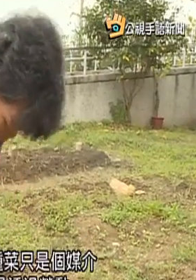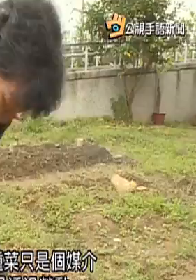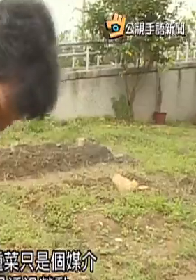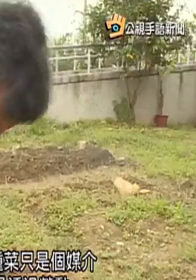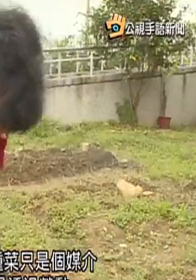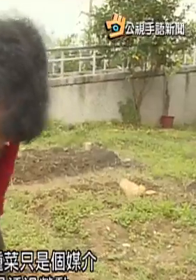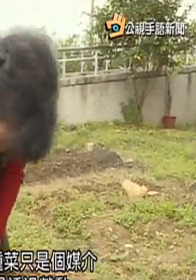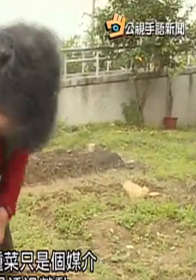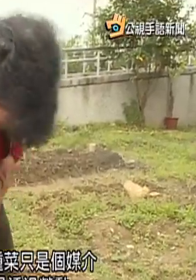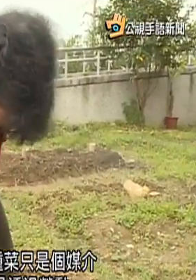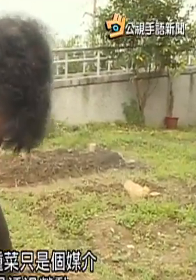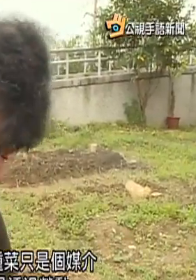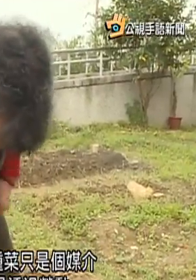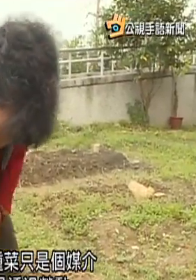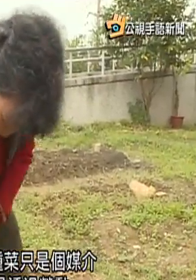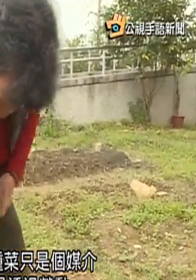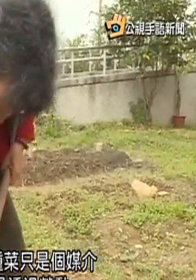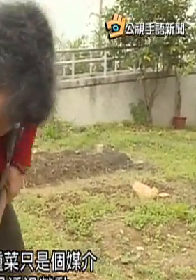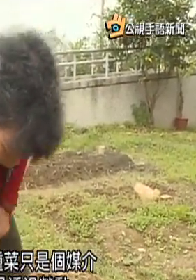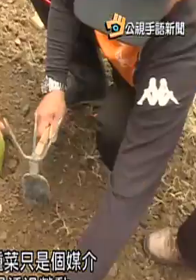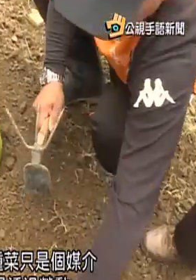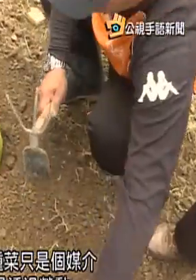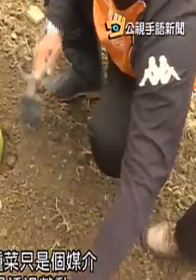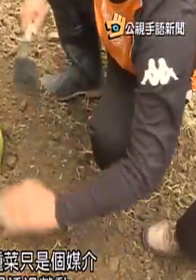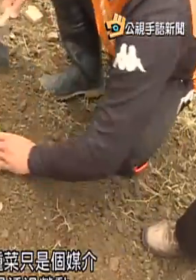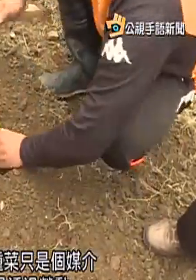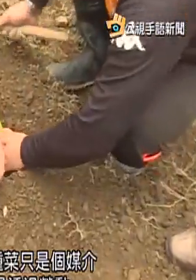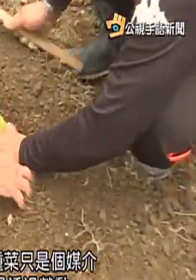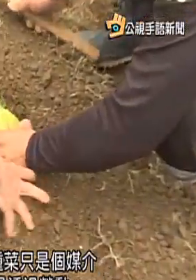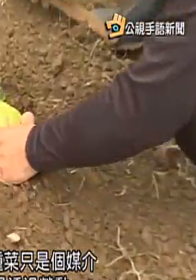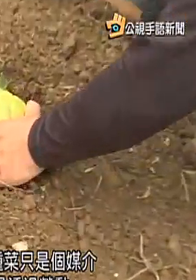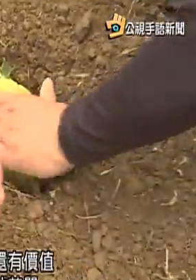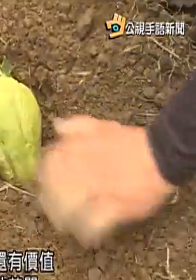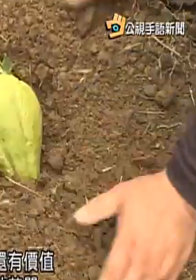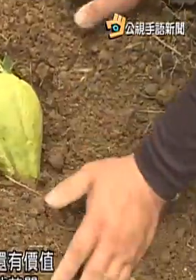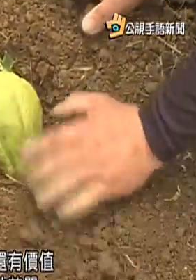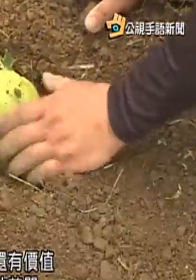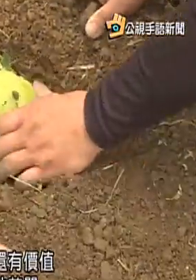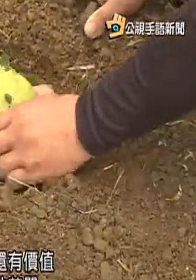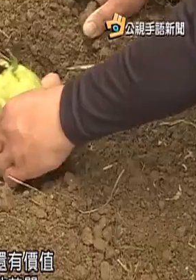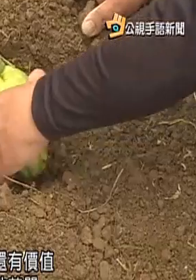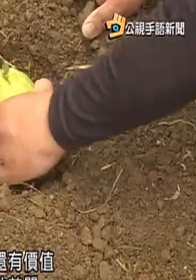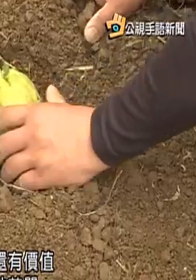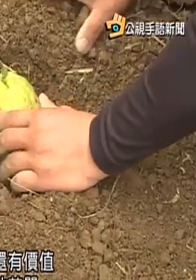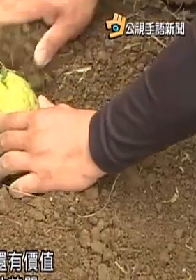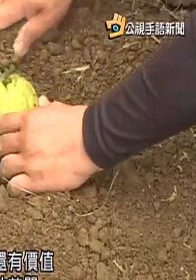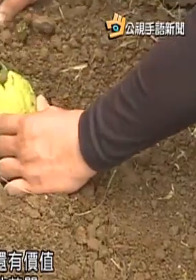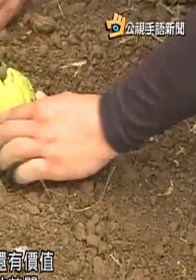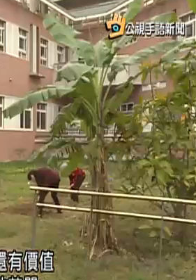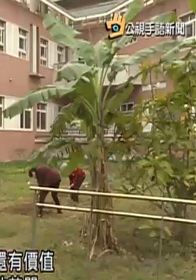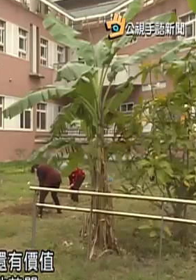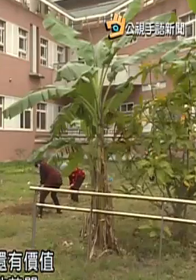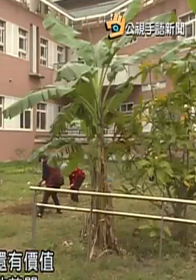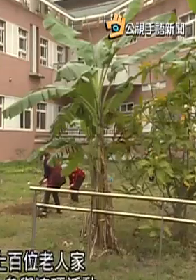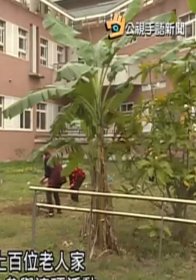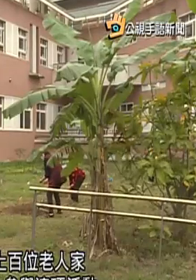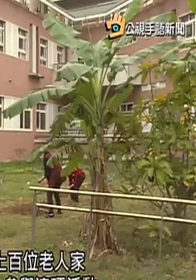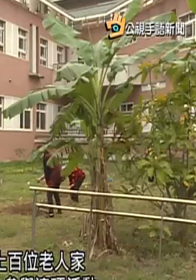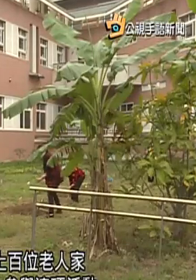调，种菜只是个媒介，重点在让学员透过劳动找到人生还有价值，感受人性的尊严。目前全院已有